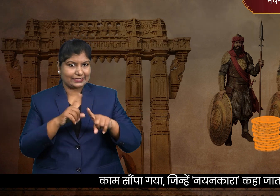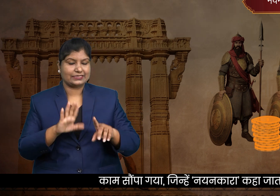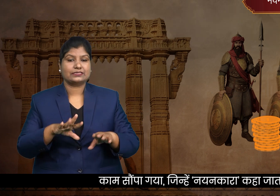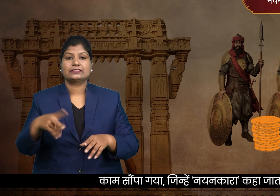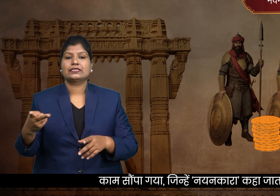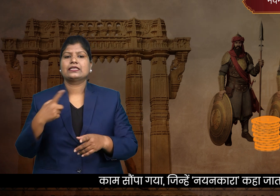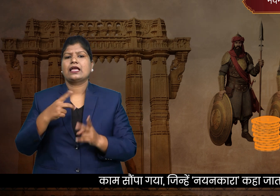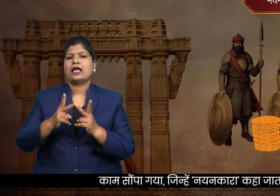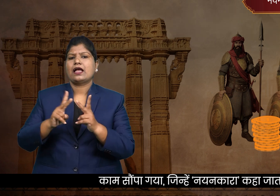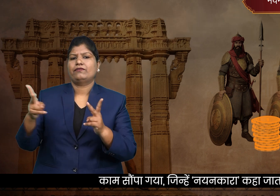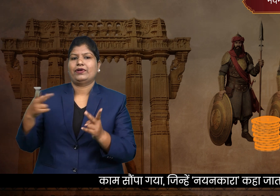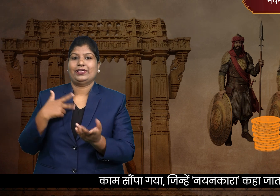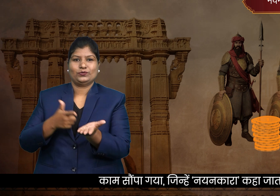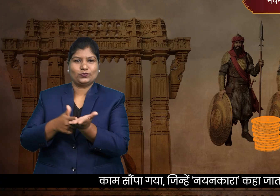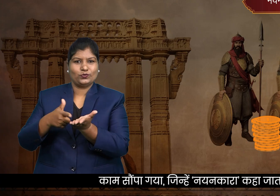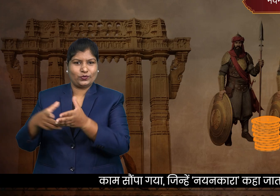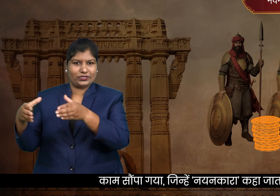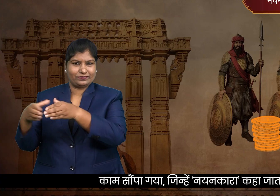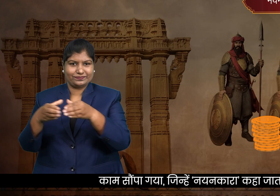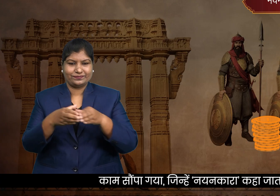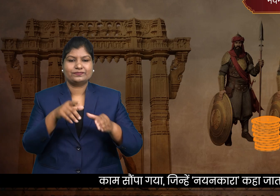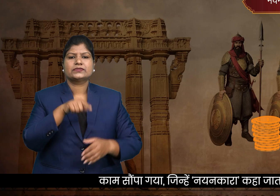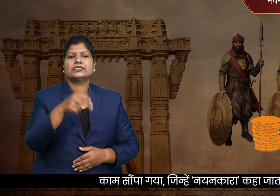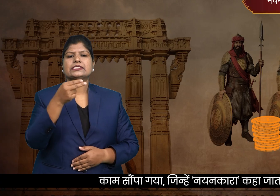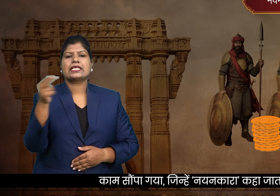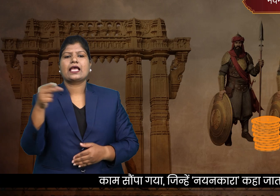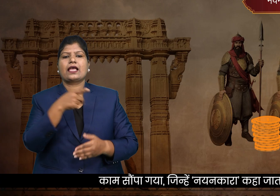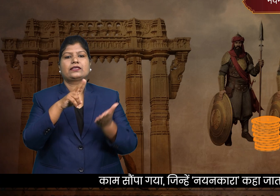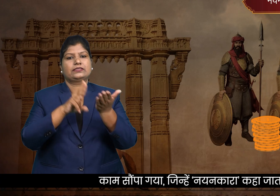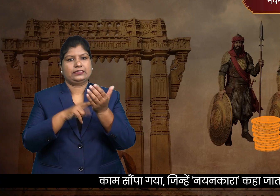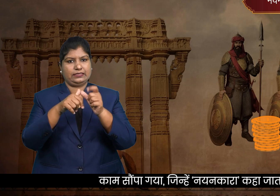गया, जिन्हें नयनकारा कहा जाता था।